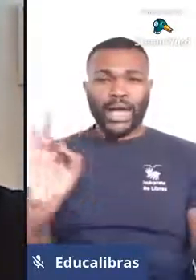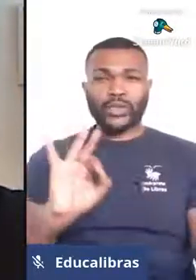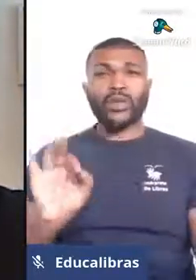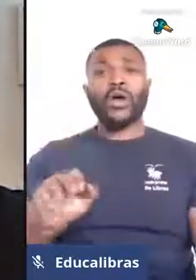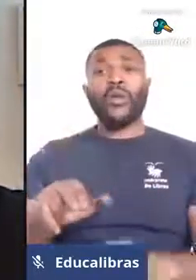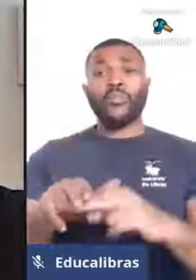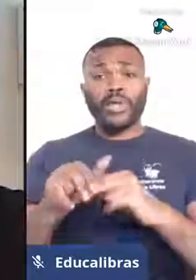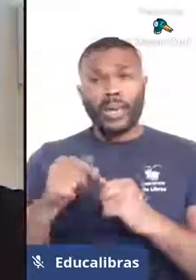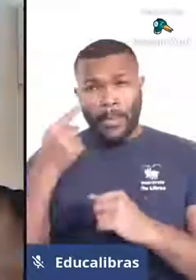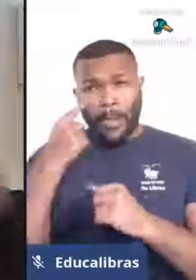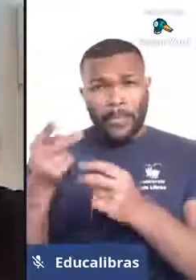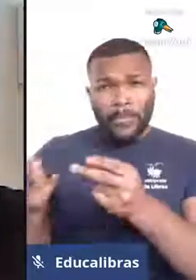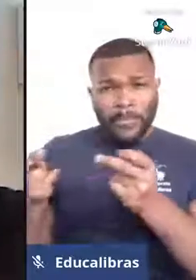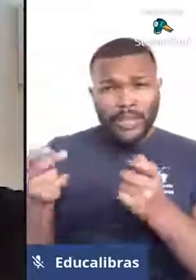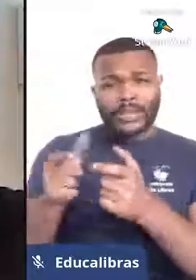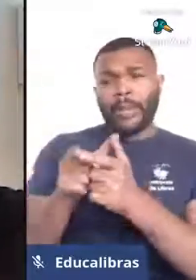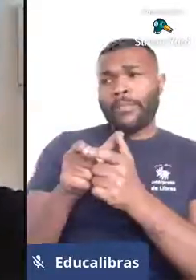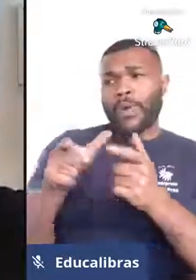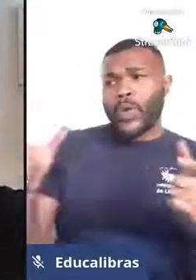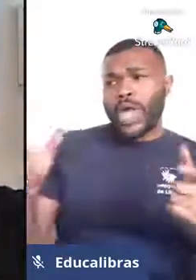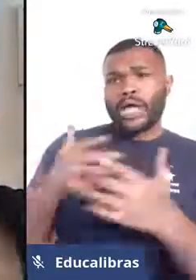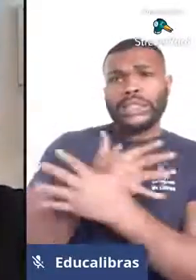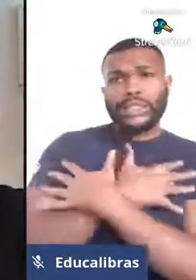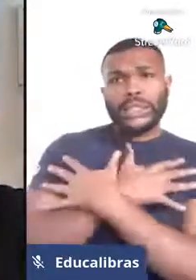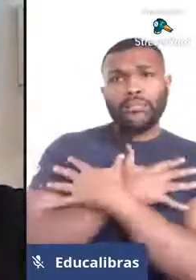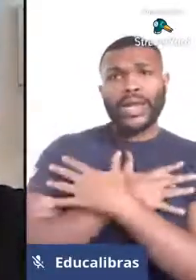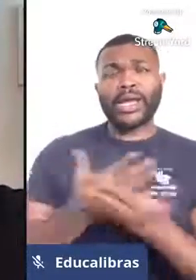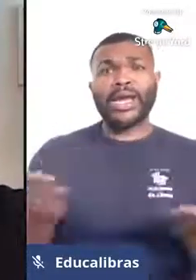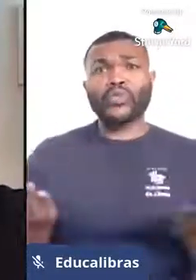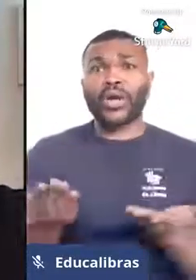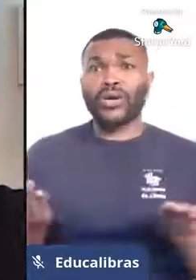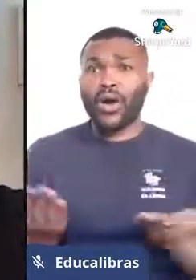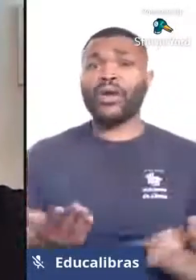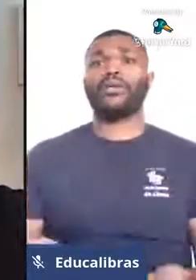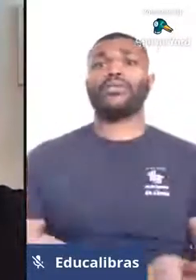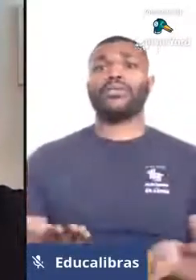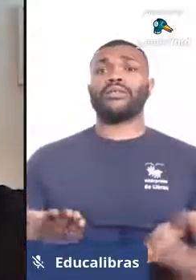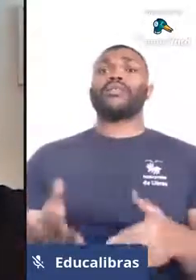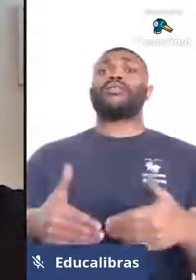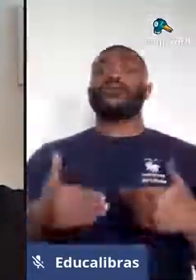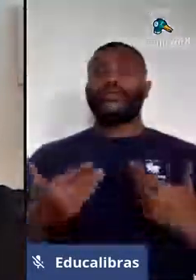se afigurando aí. Então, é um negócio que